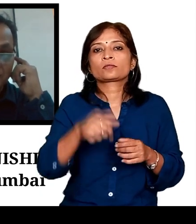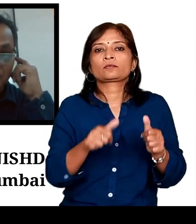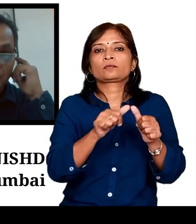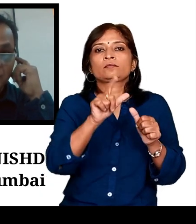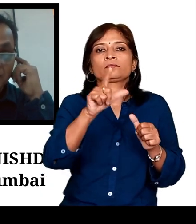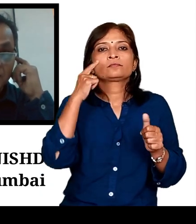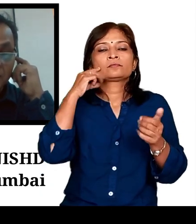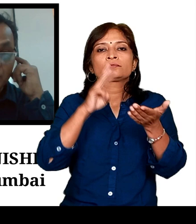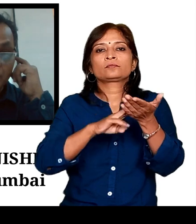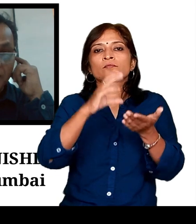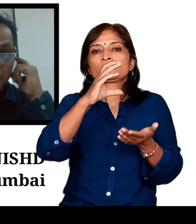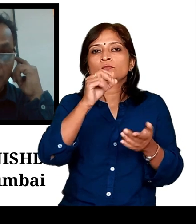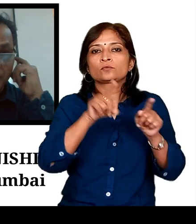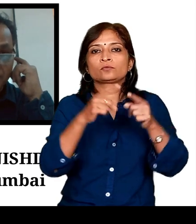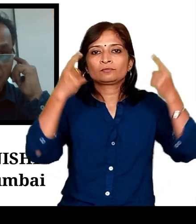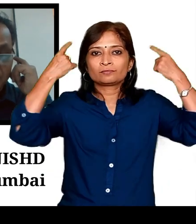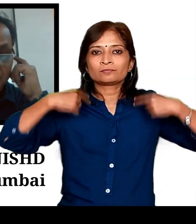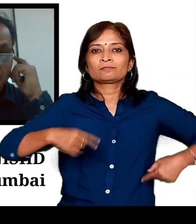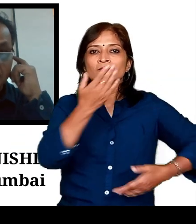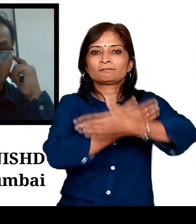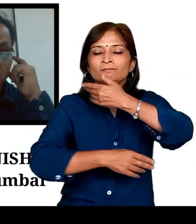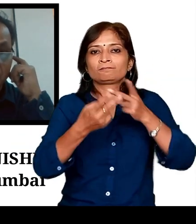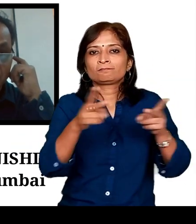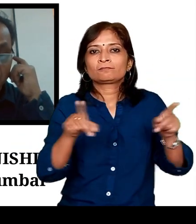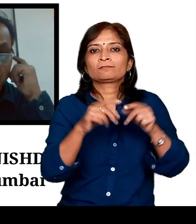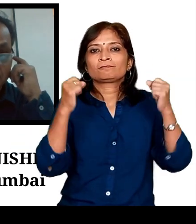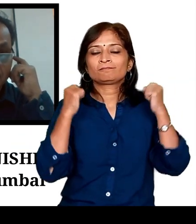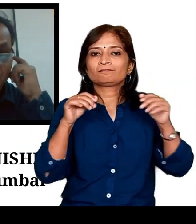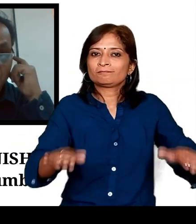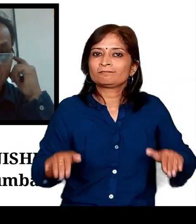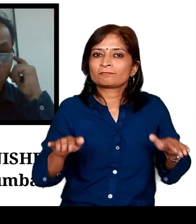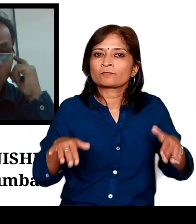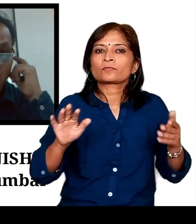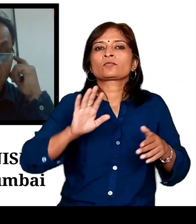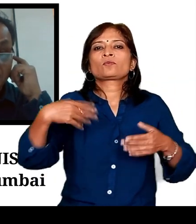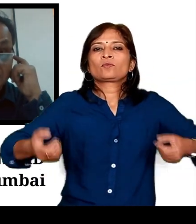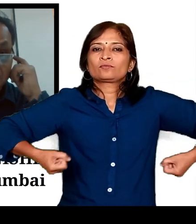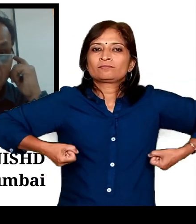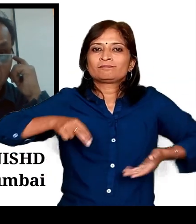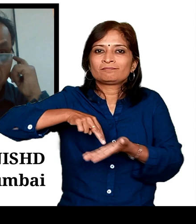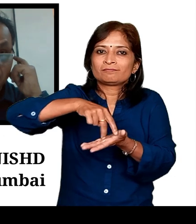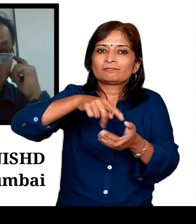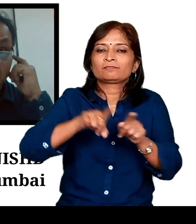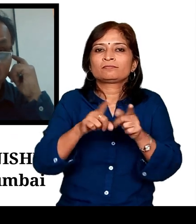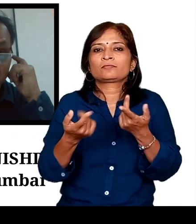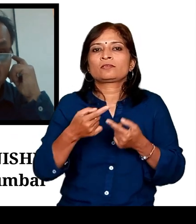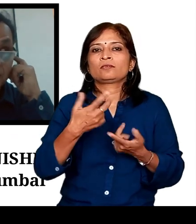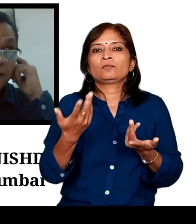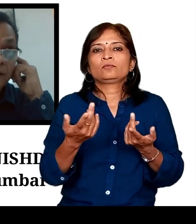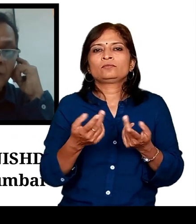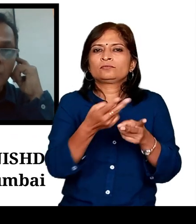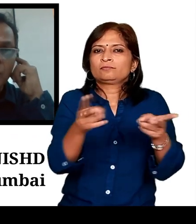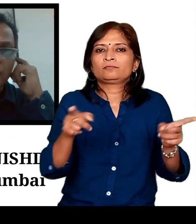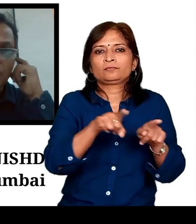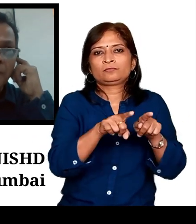की सर्विसेस होगी, जो भी आर्थोपेडिक पर्सन के लाइक व्हील चेयर है या तो और क्रेचेस है ब्लाइंड पर्सन के